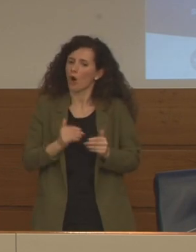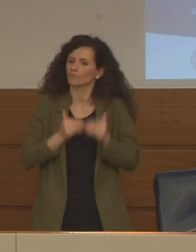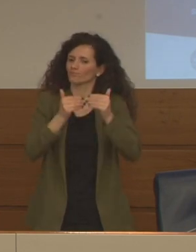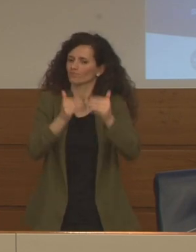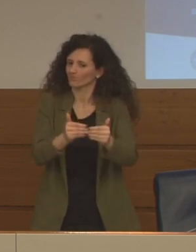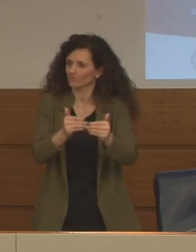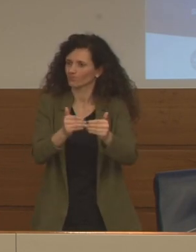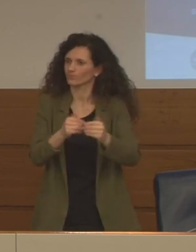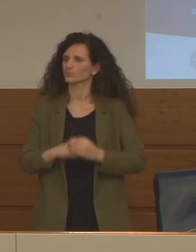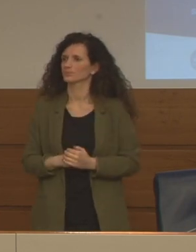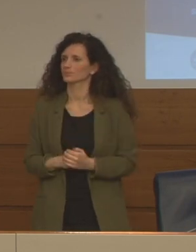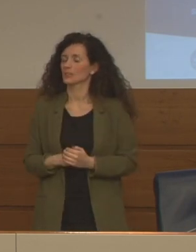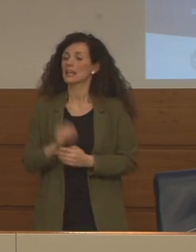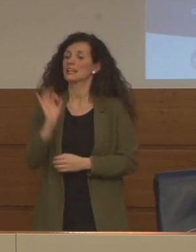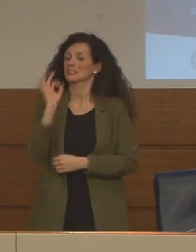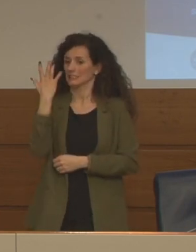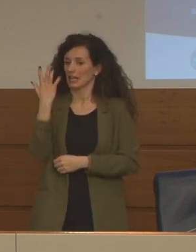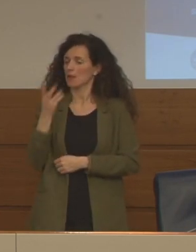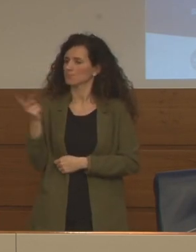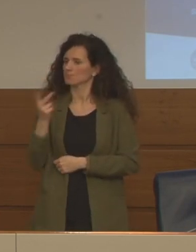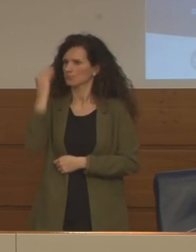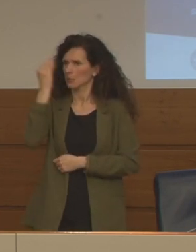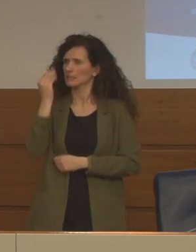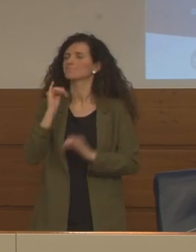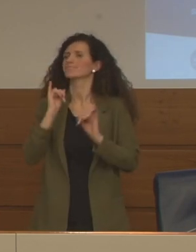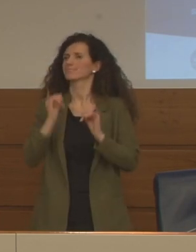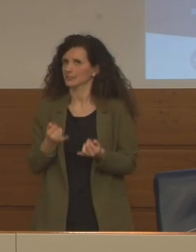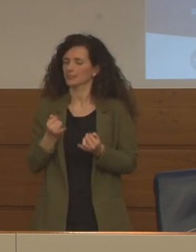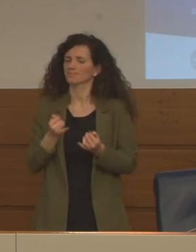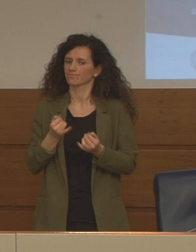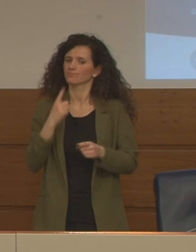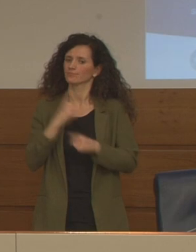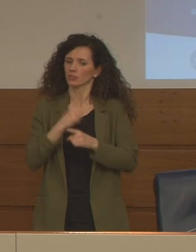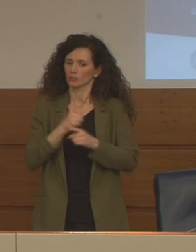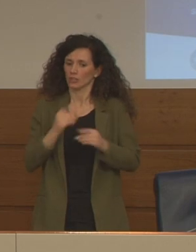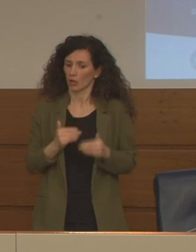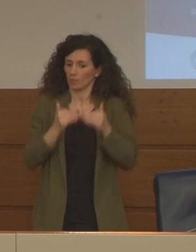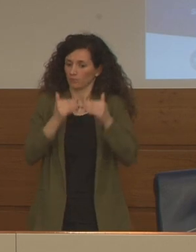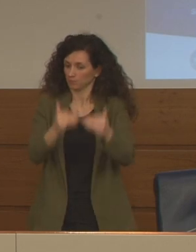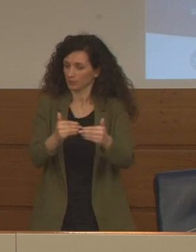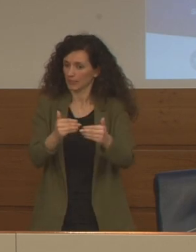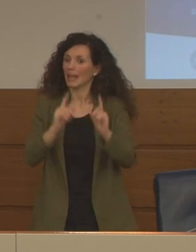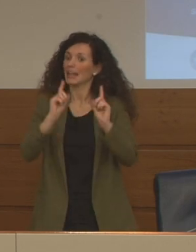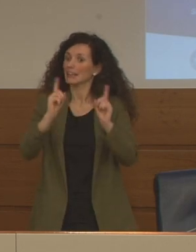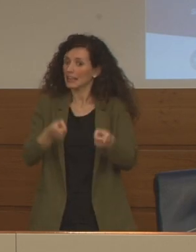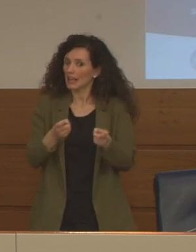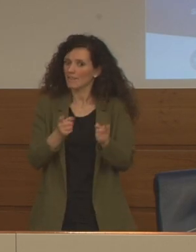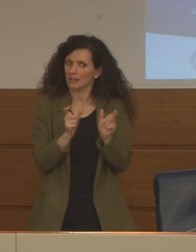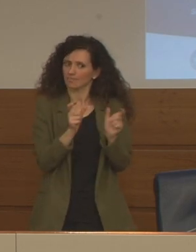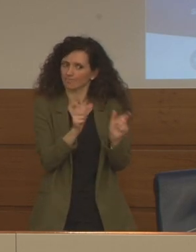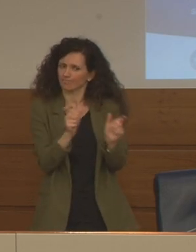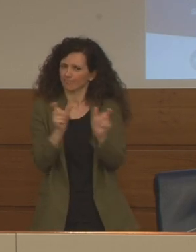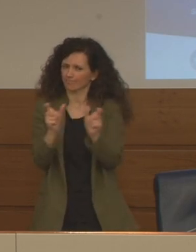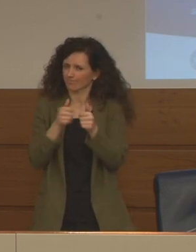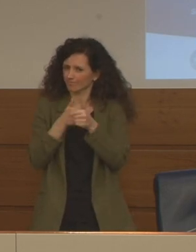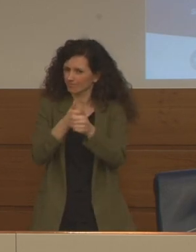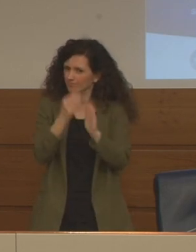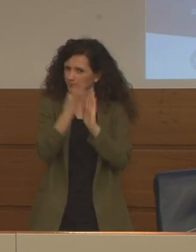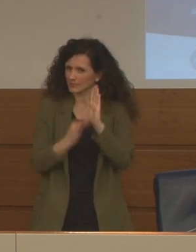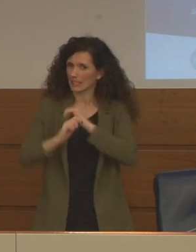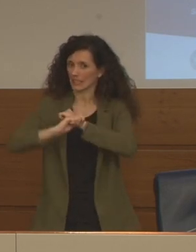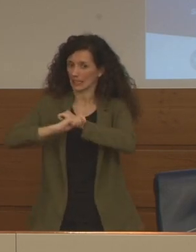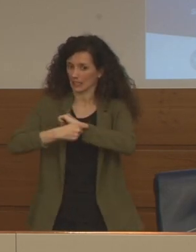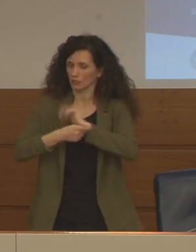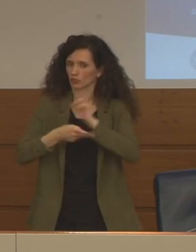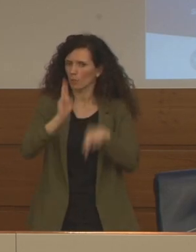e se c'è bisogno di una proroga se c'è bisogno anche di avere misure più più dure oggi e se ne parla nel senso che